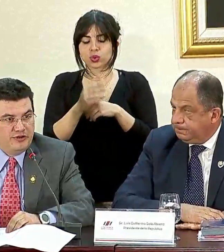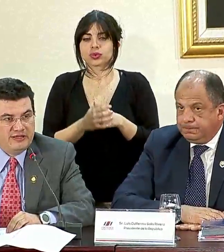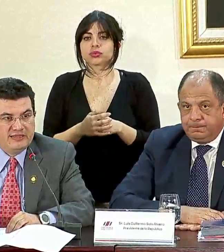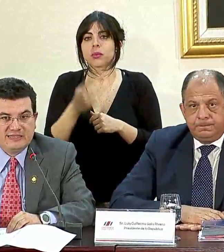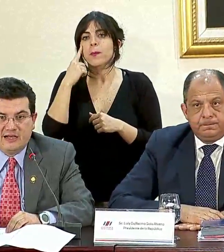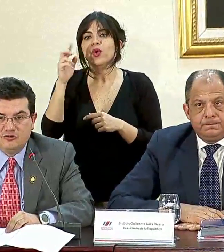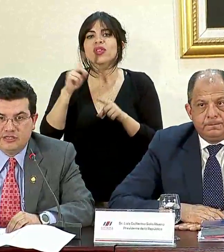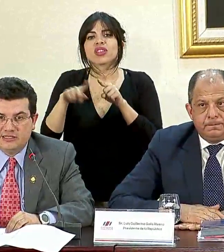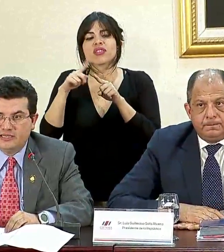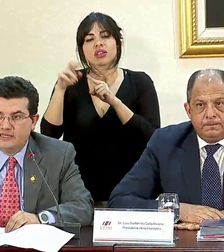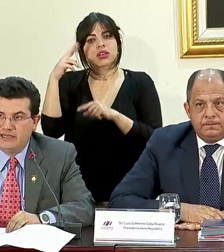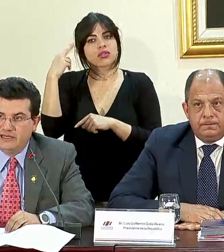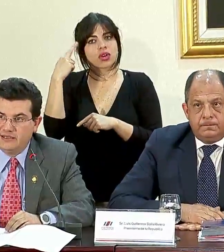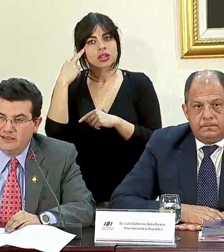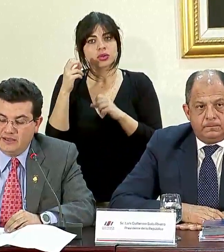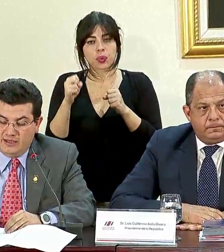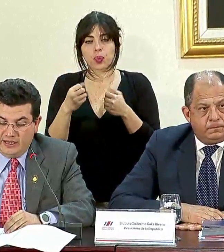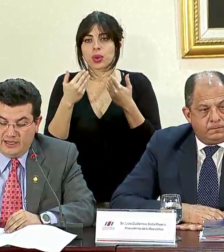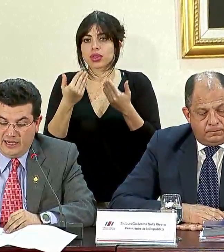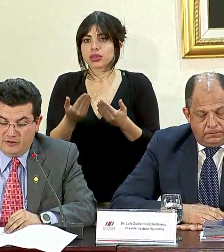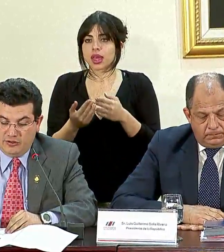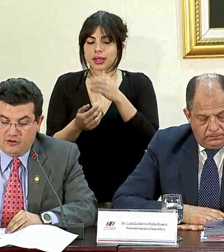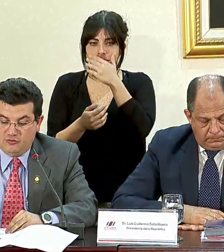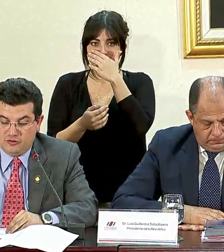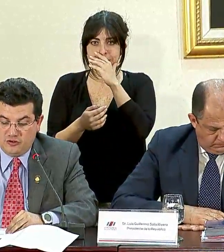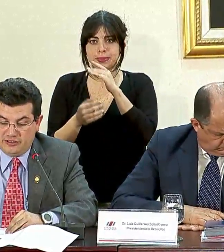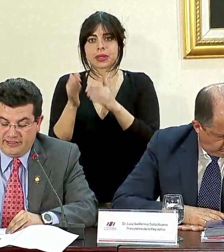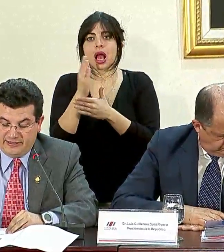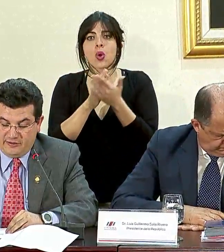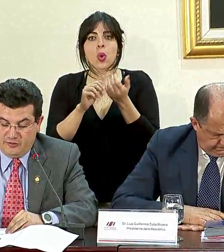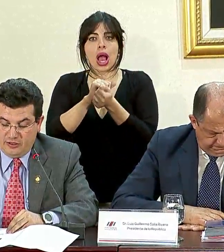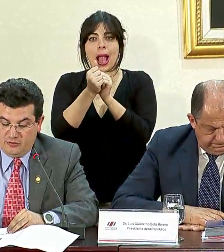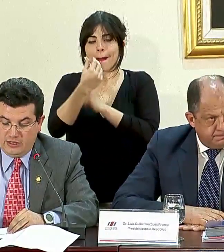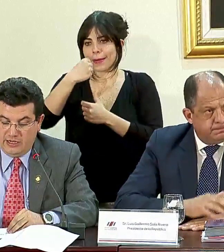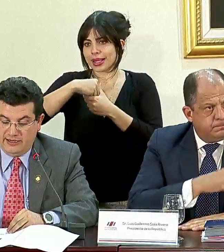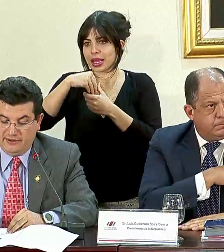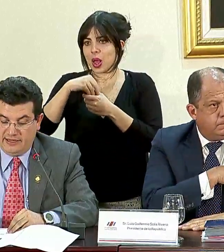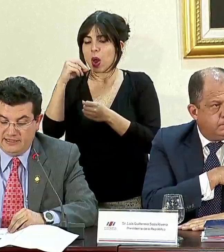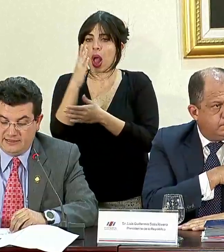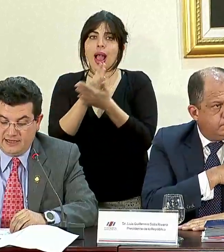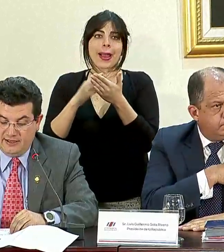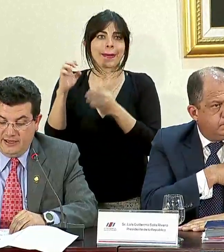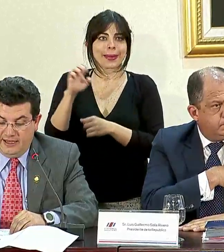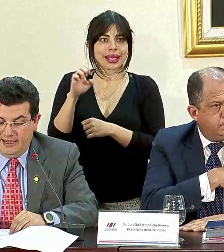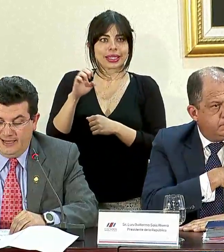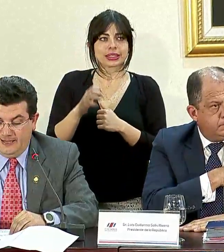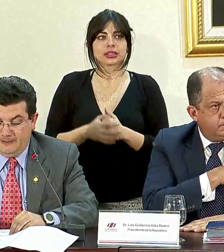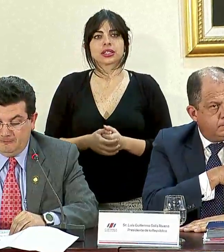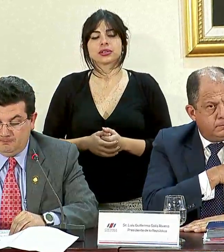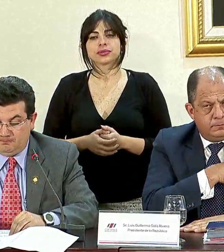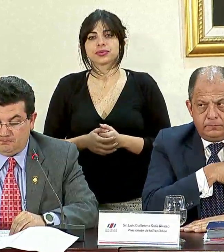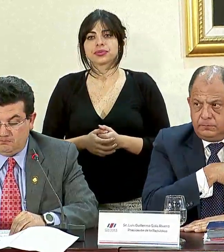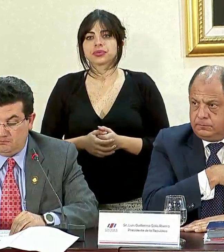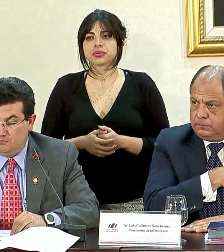por diferentes causas que generen alguna conmoción interna o alguna emergencia.